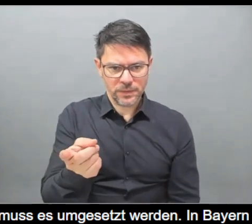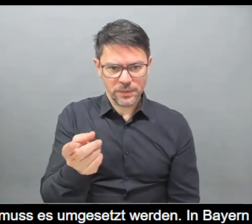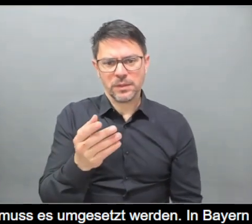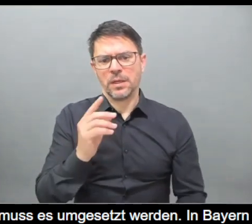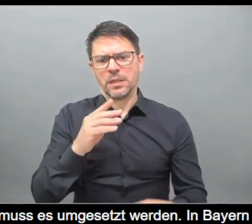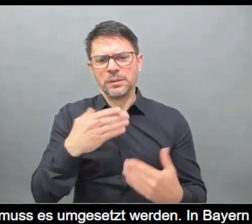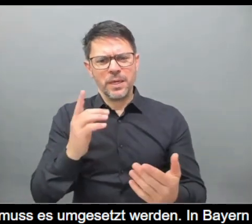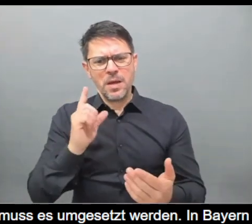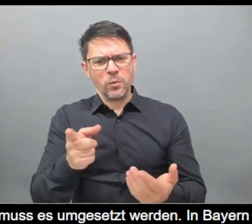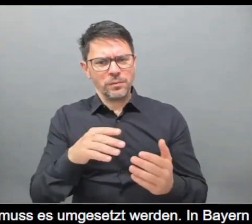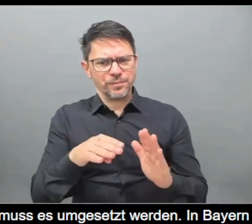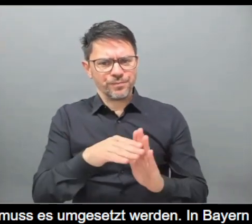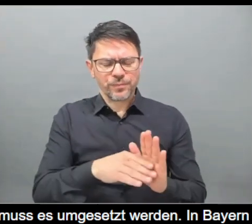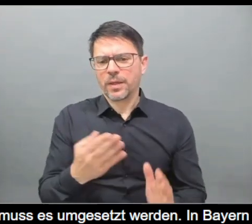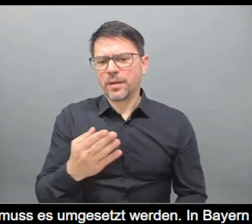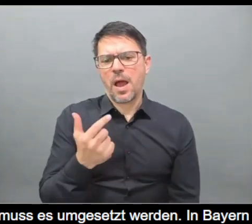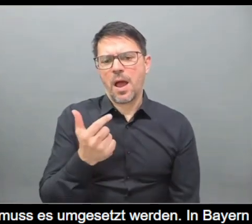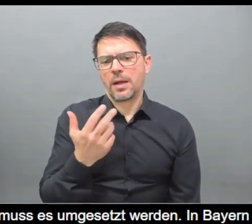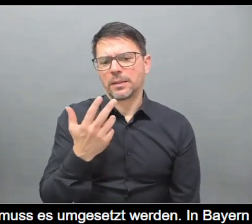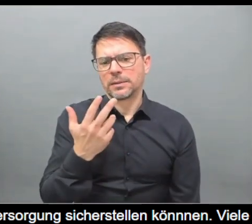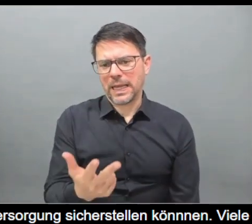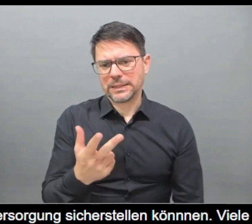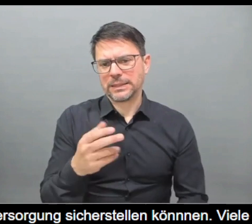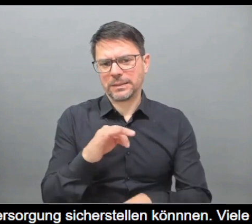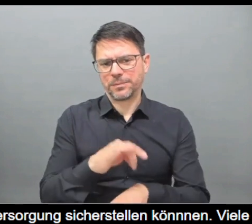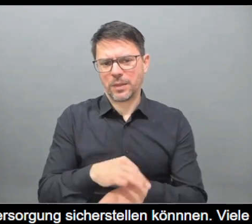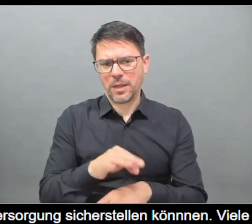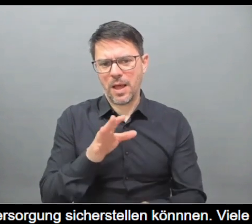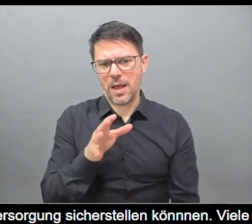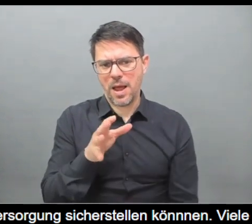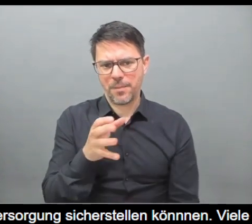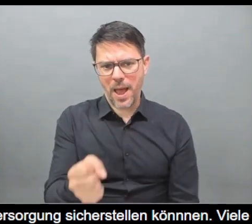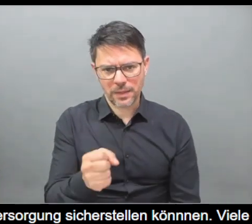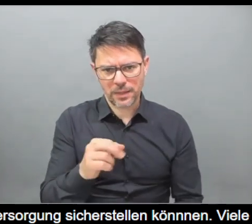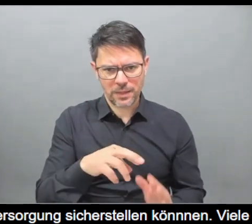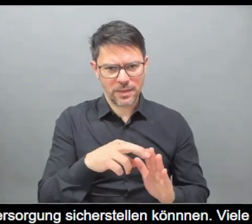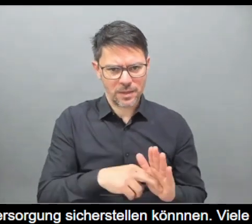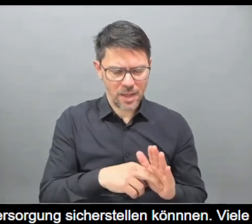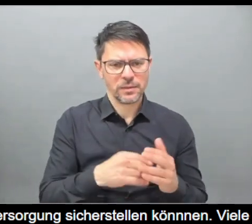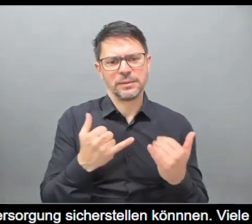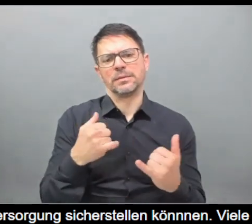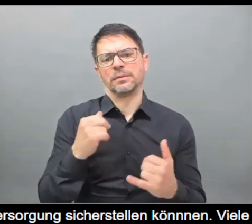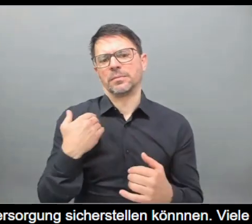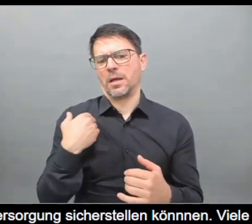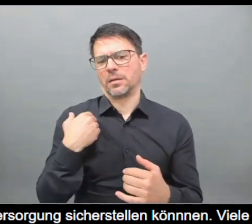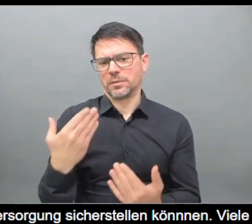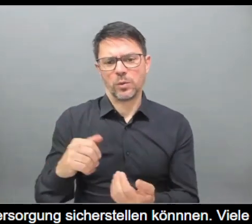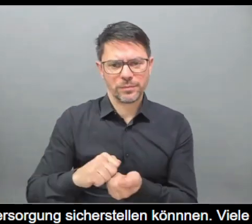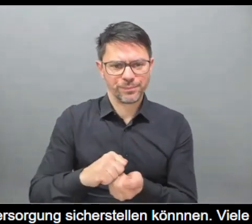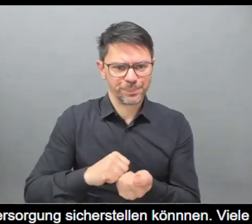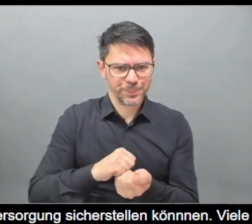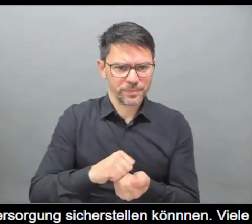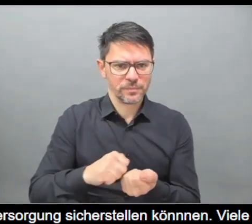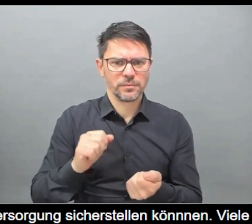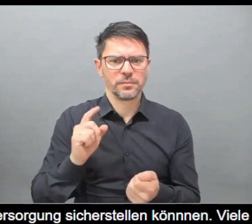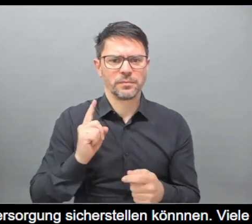das so präsentiert wurde am 6. Dezember, weil damit Verunsicherung ausgelöst wurde bei den Beschäftigten